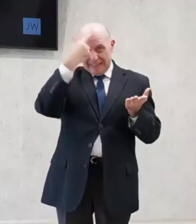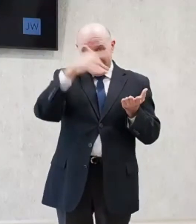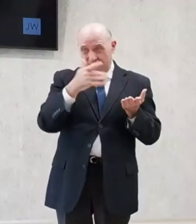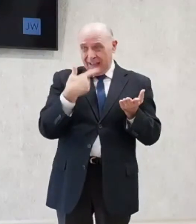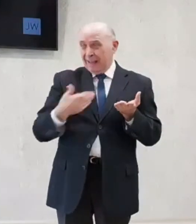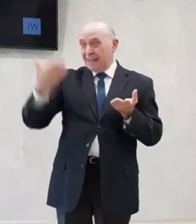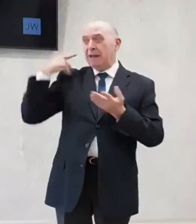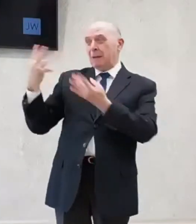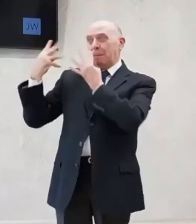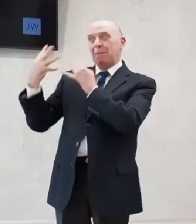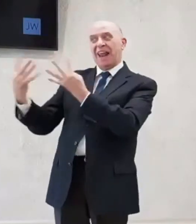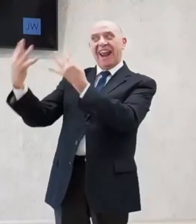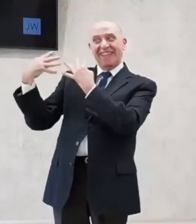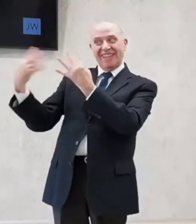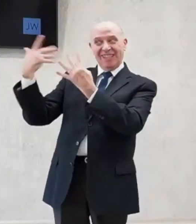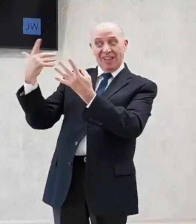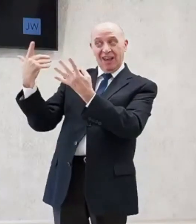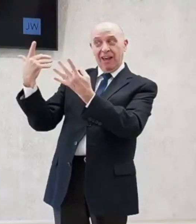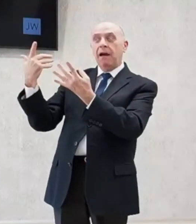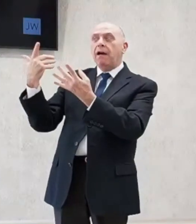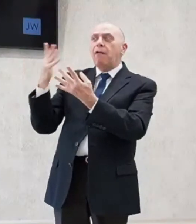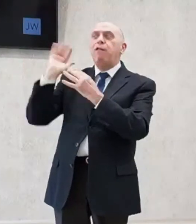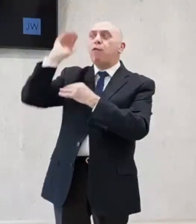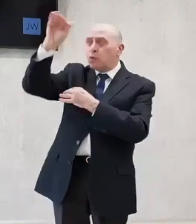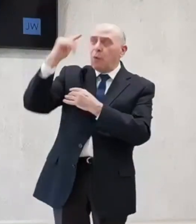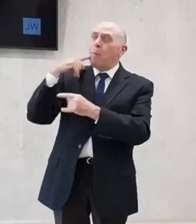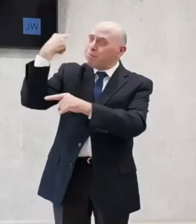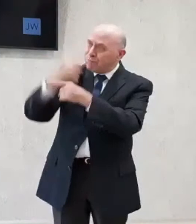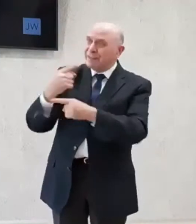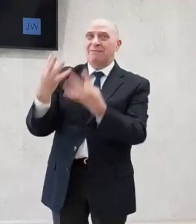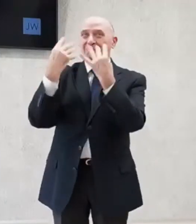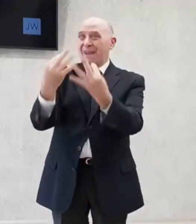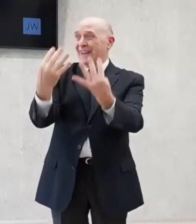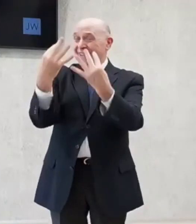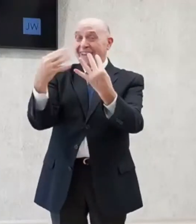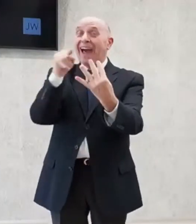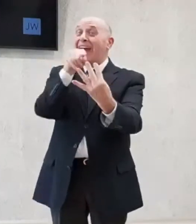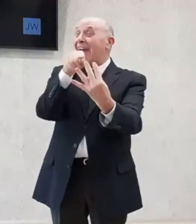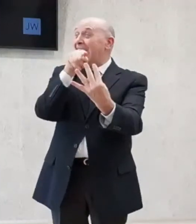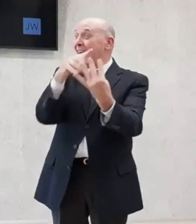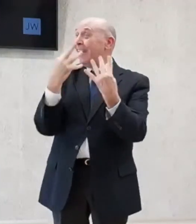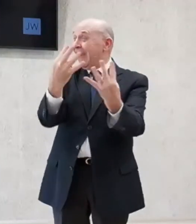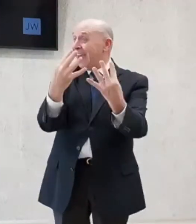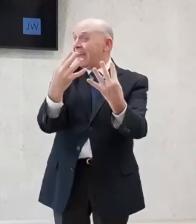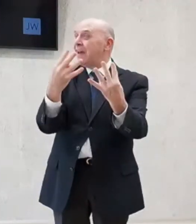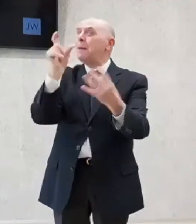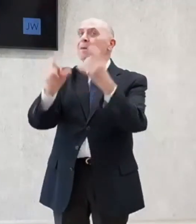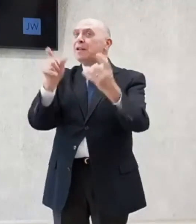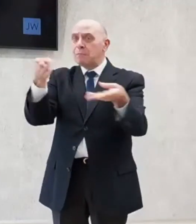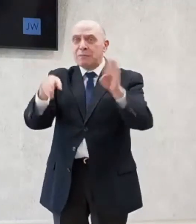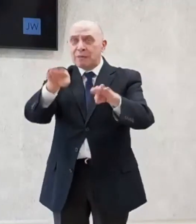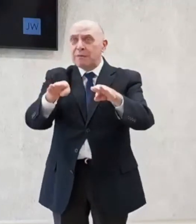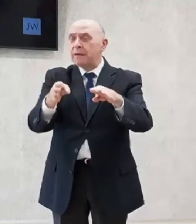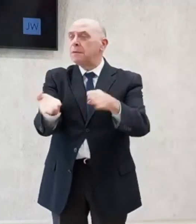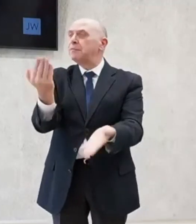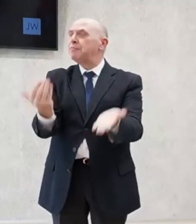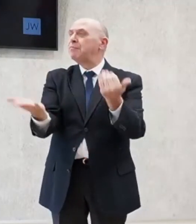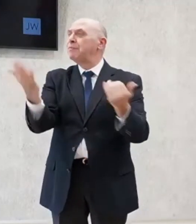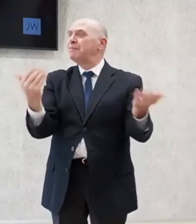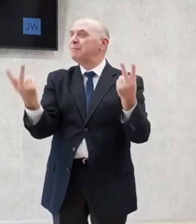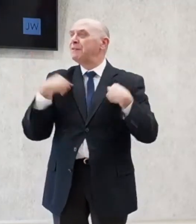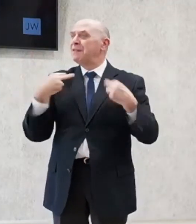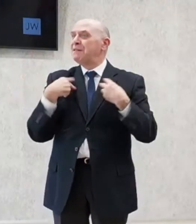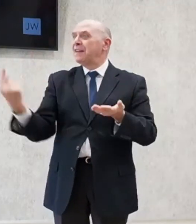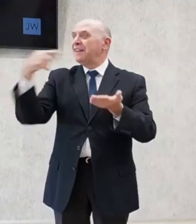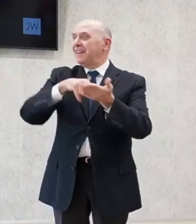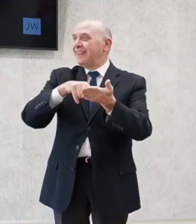le persone saranno risuscitate per vivere per sempre Lina aveva questa certezza perché aveva